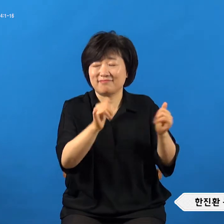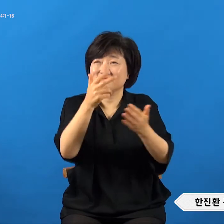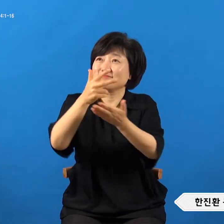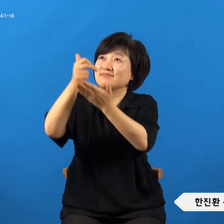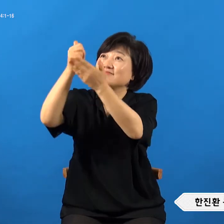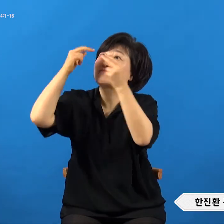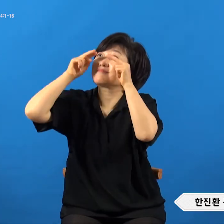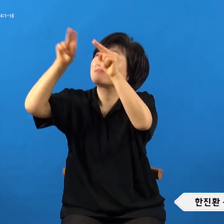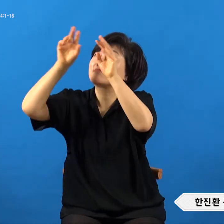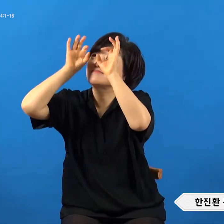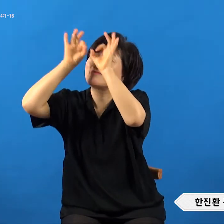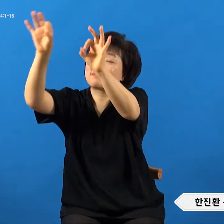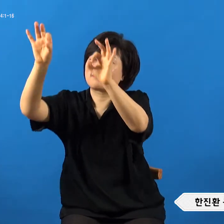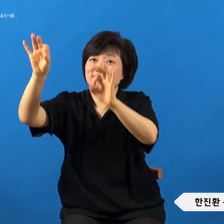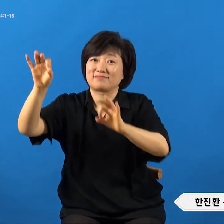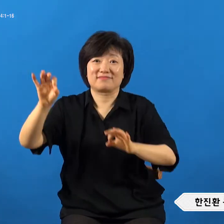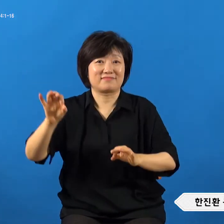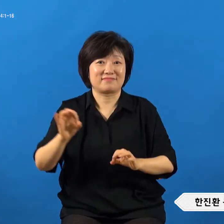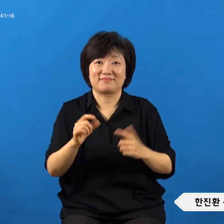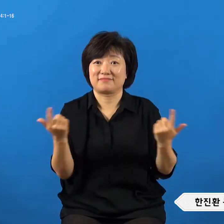주님만 바라보고 있는 것이 아닙니다.